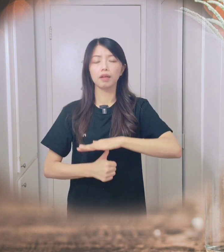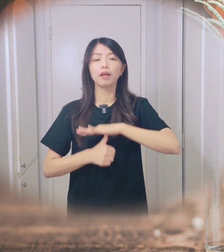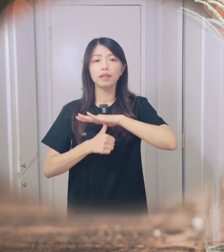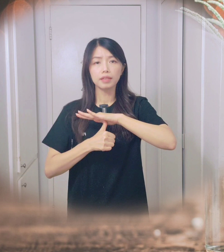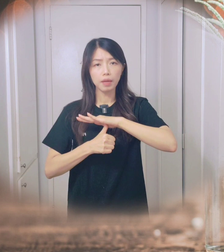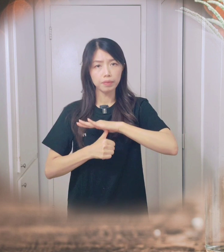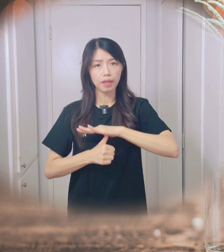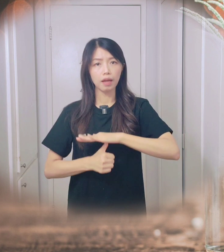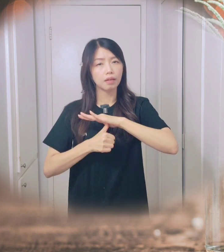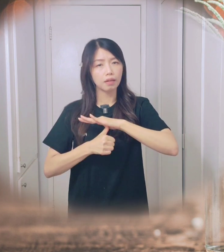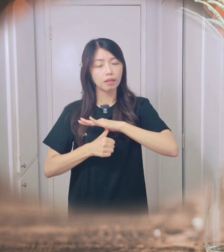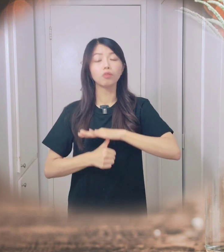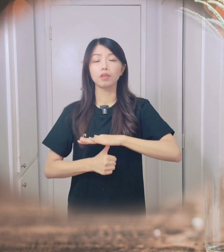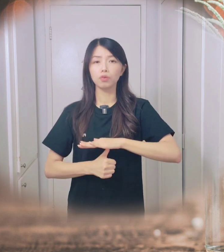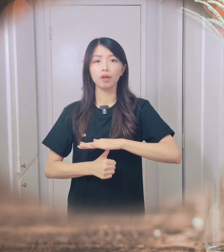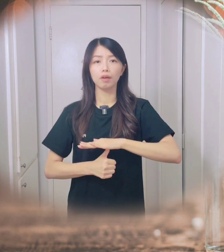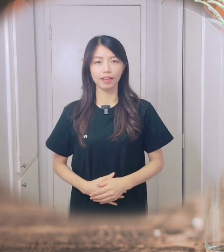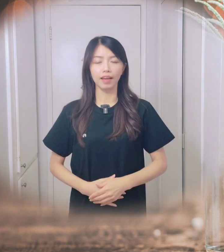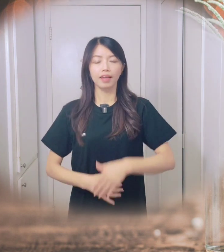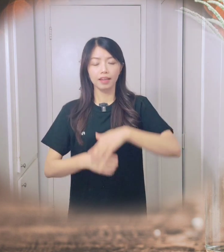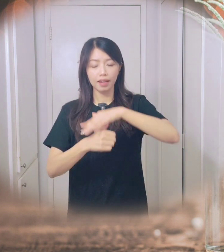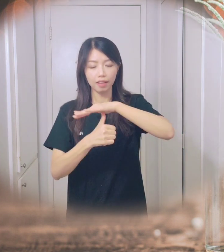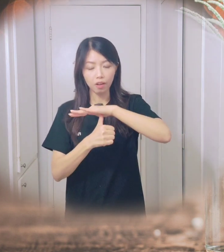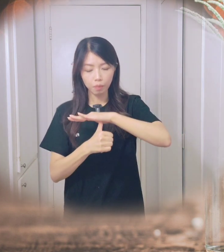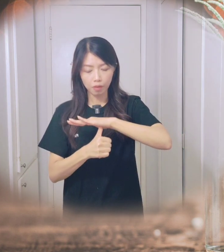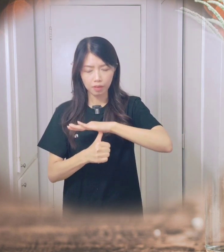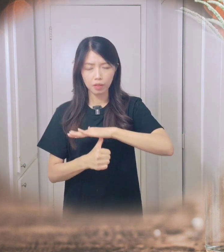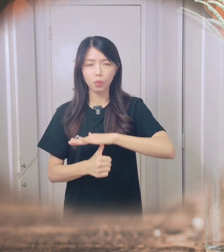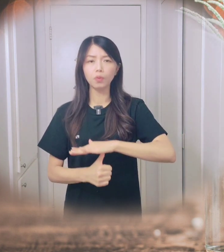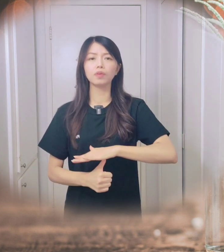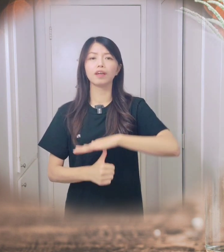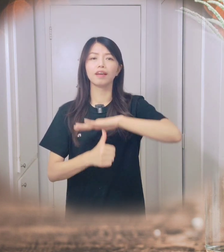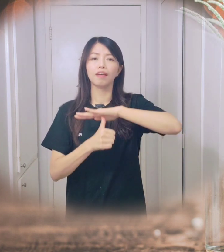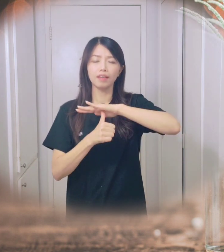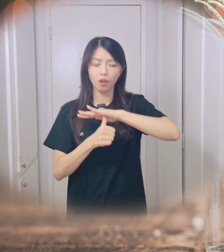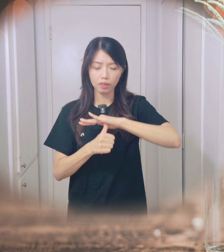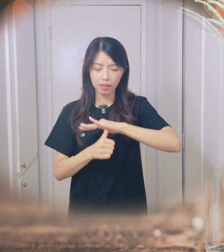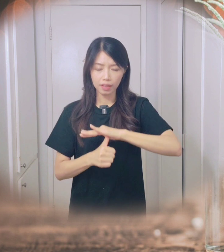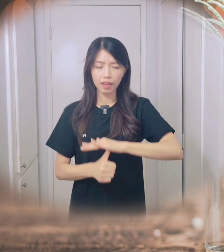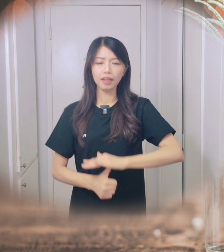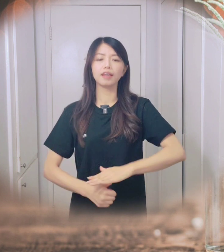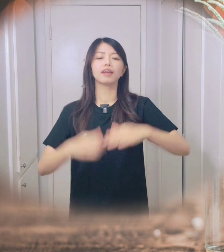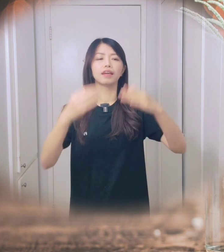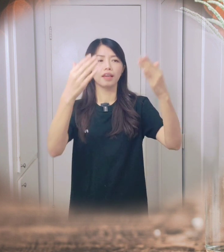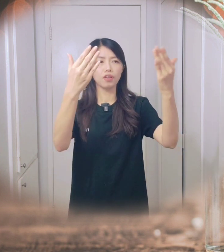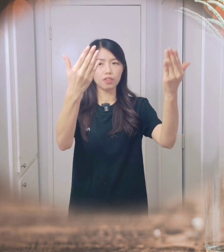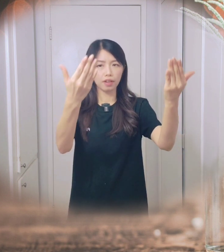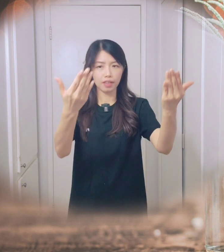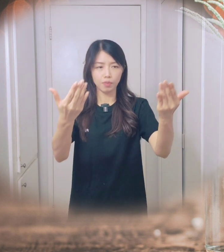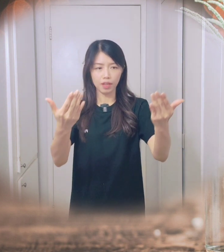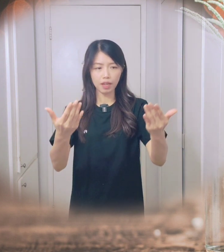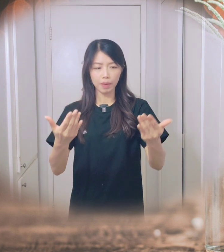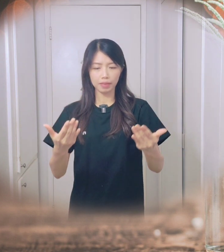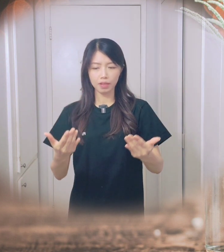견디다, 참다 그런 데의 수어예요. 그래서요, 버티고 견디게